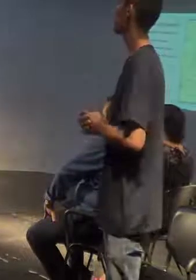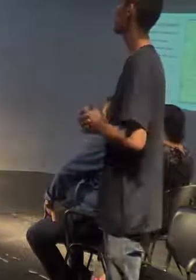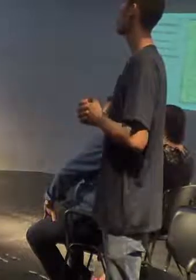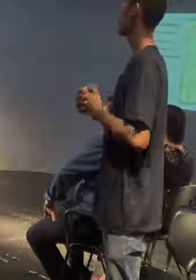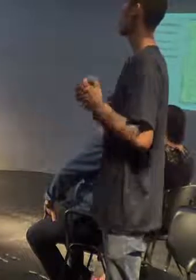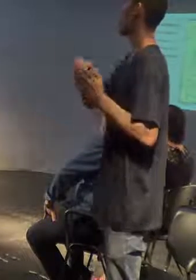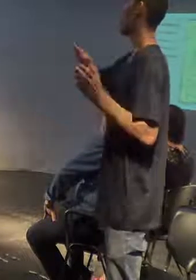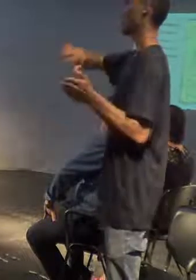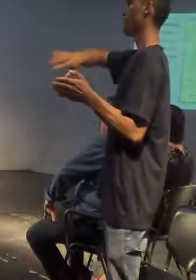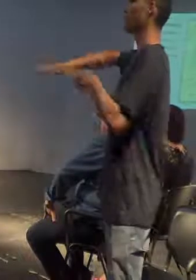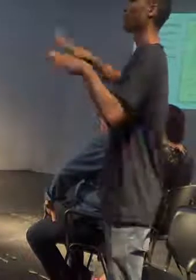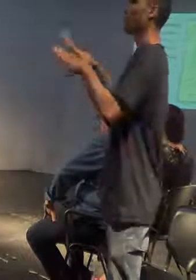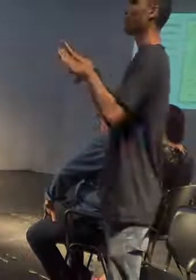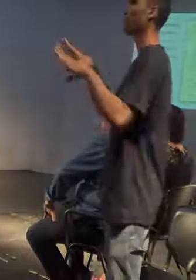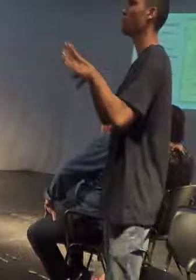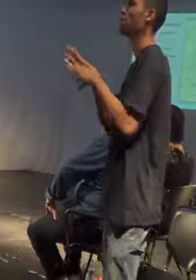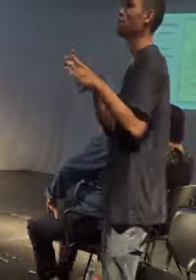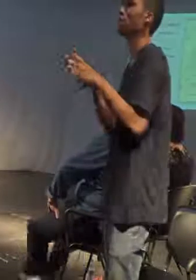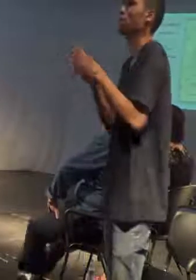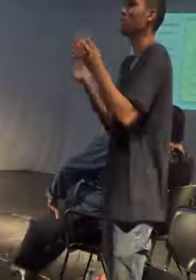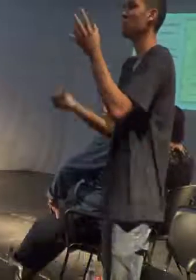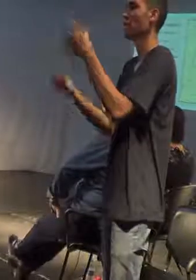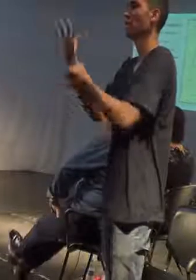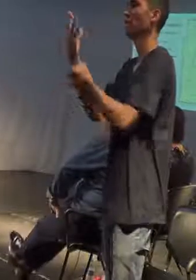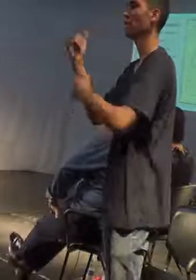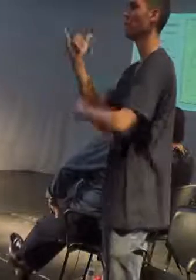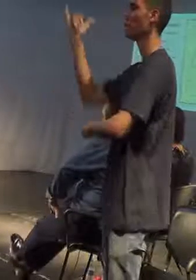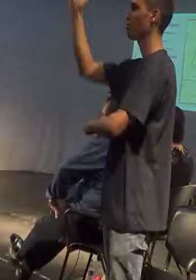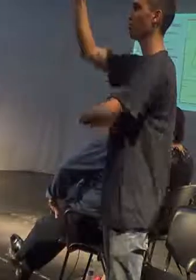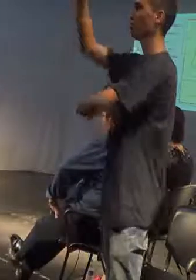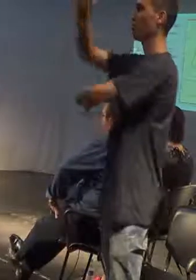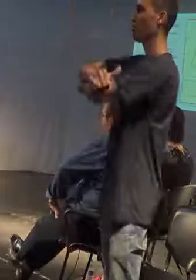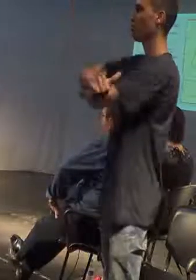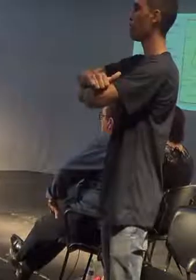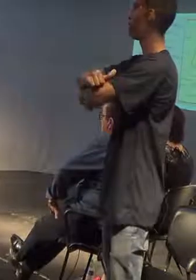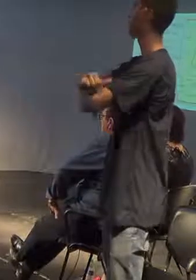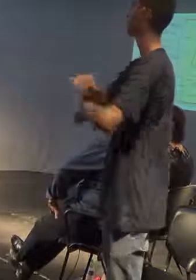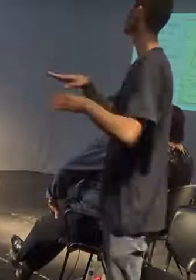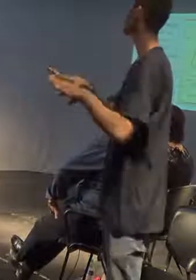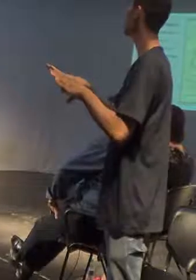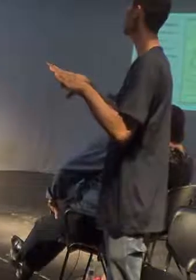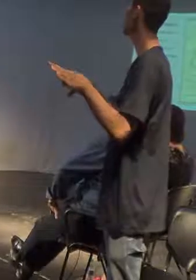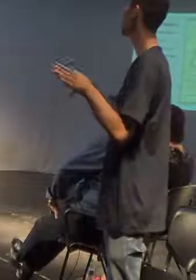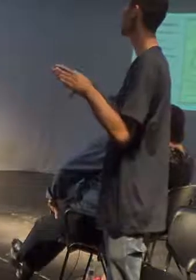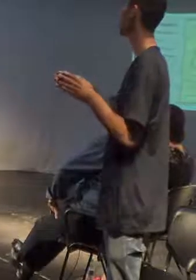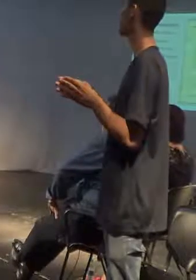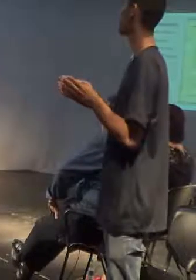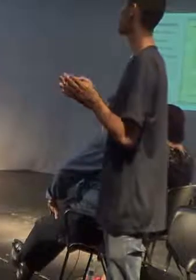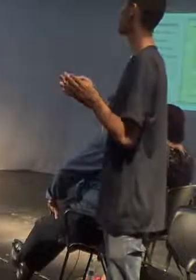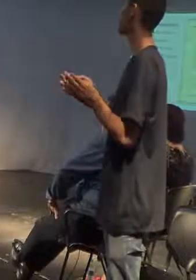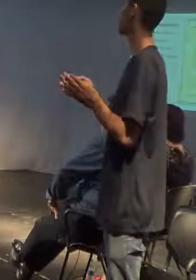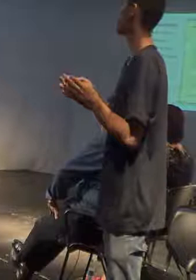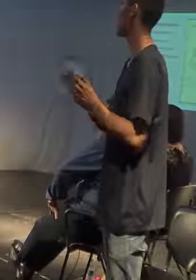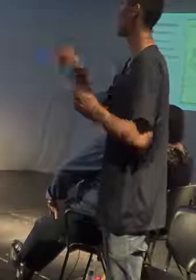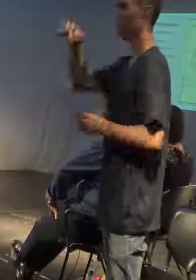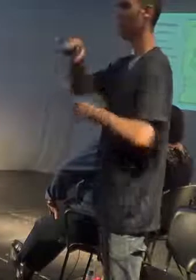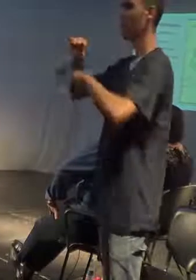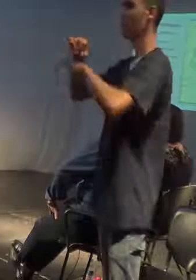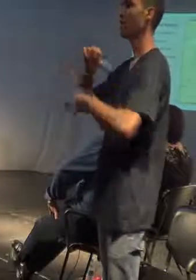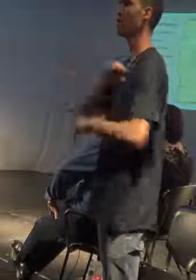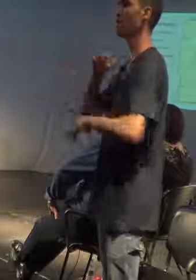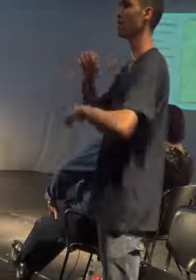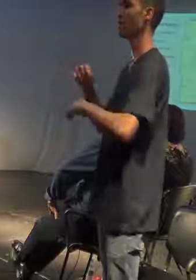brasileira, já imaginando com certeza a possível ingresso na guerra, e terminou a gente ter um aeroporto, que